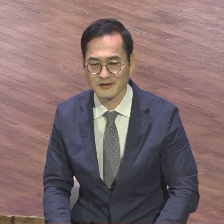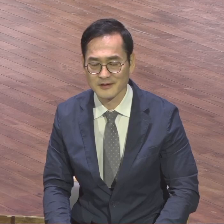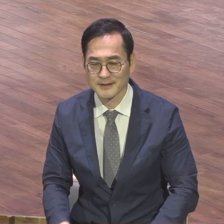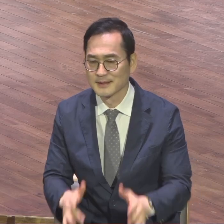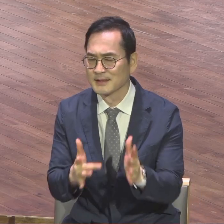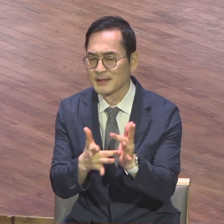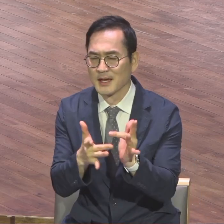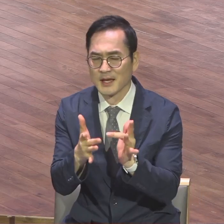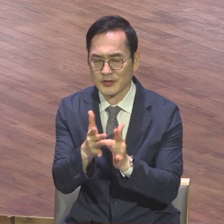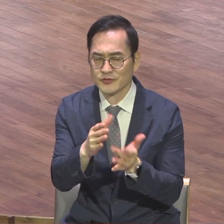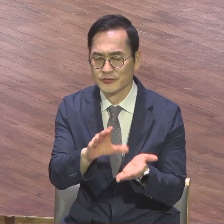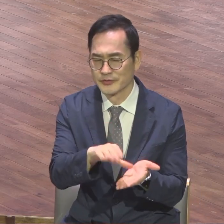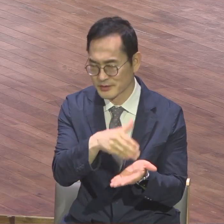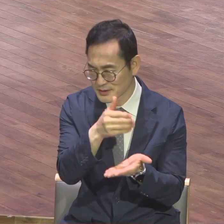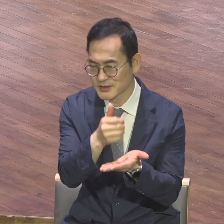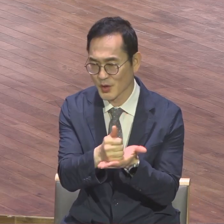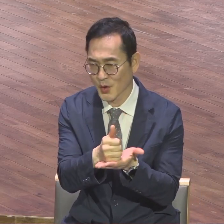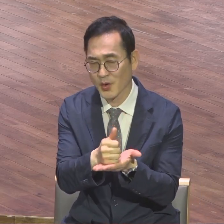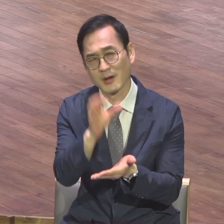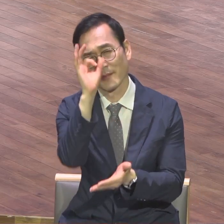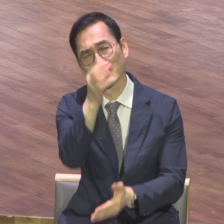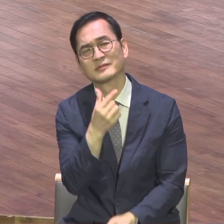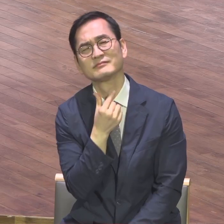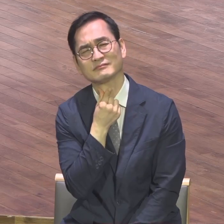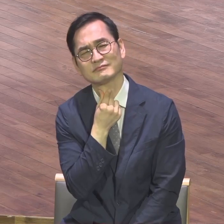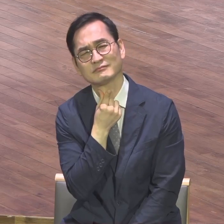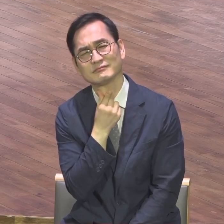예수 그리스도를 보고 싶은 마음.